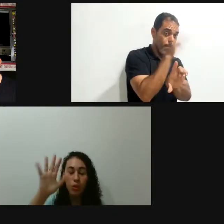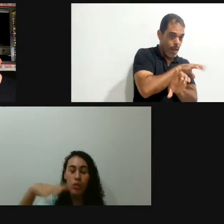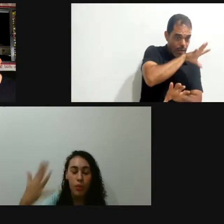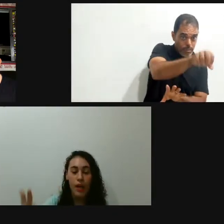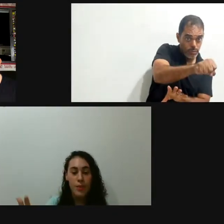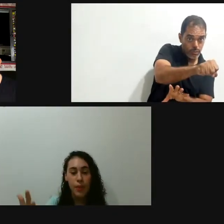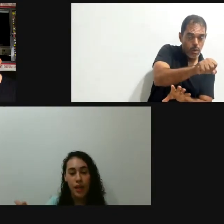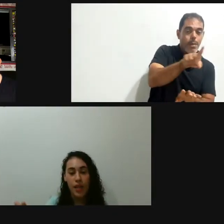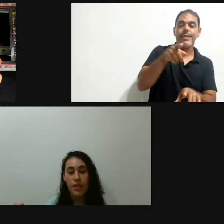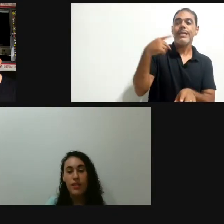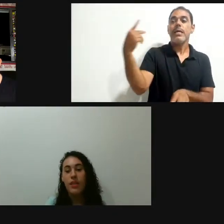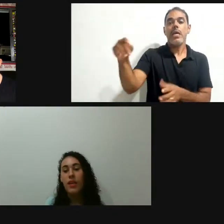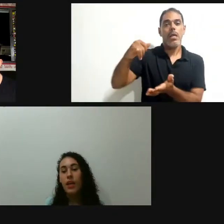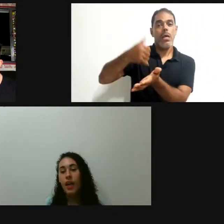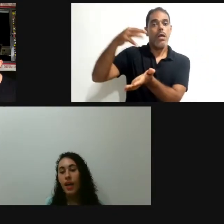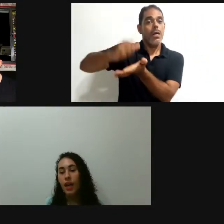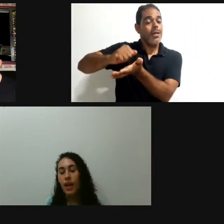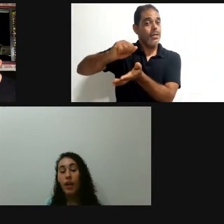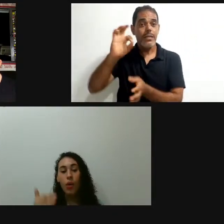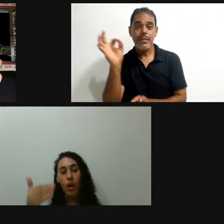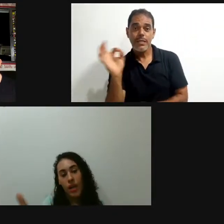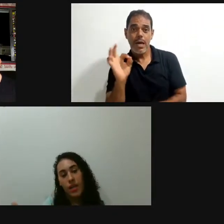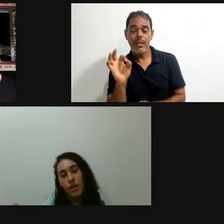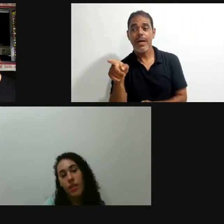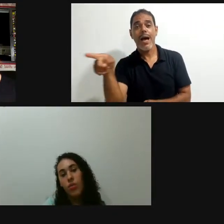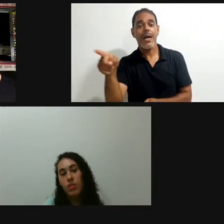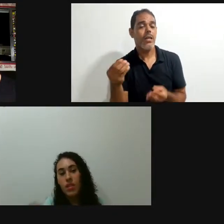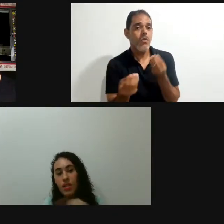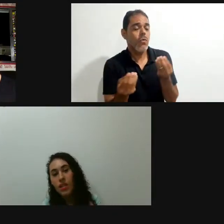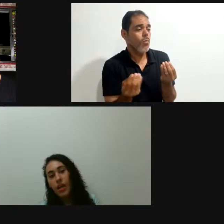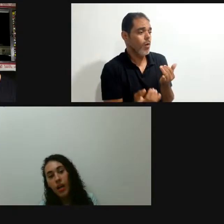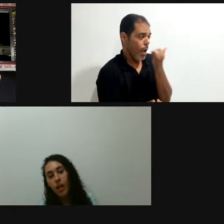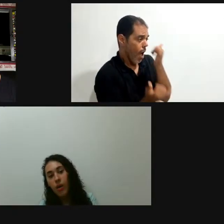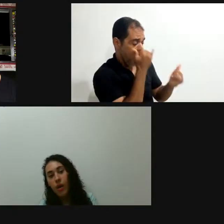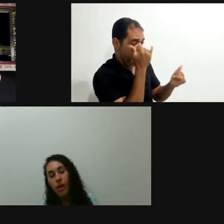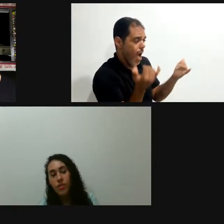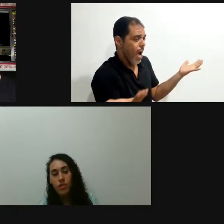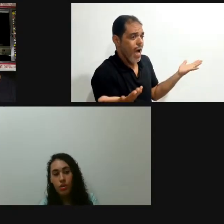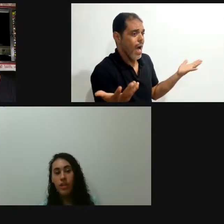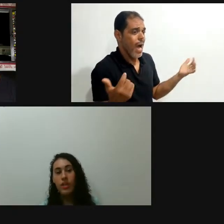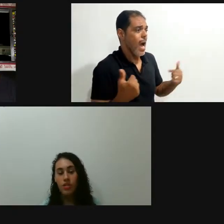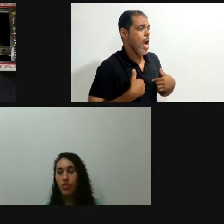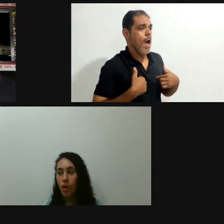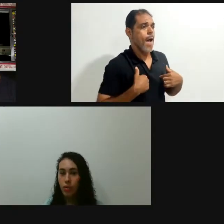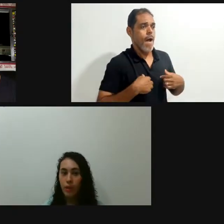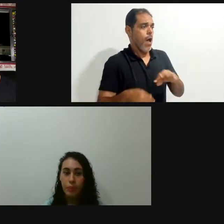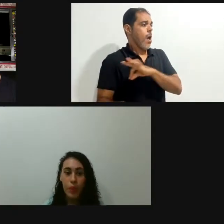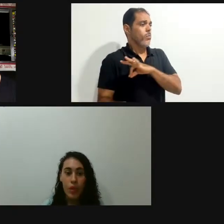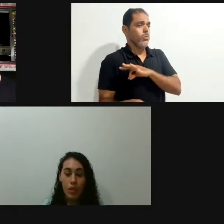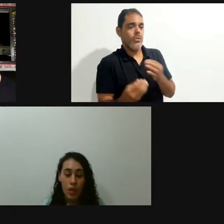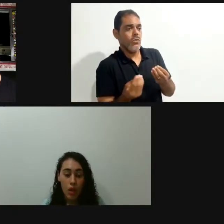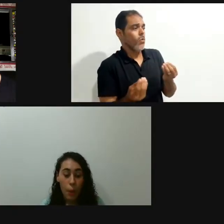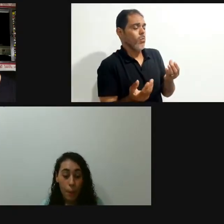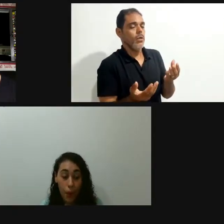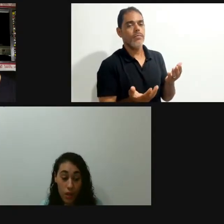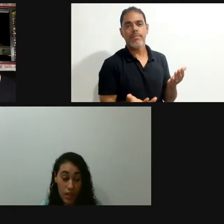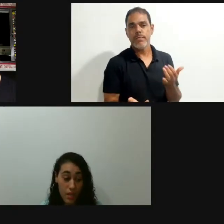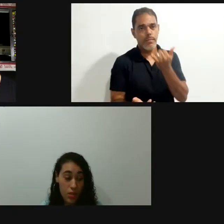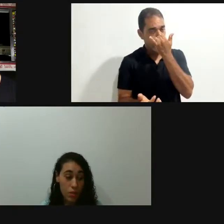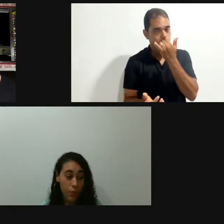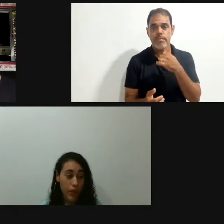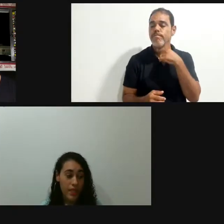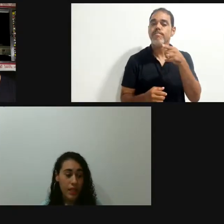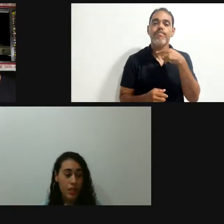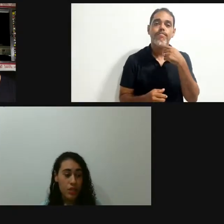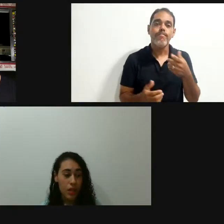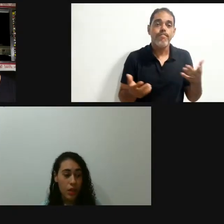dificultou muito mais para eles recorrerem e conseguirem a história deles de volta. Por